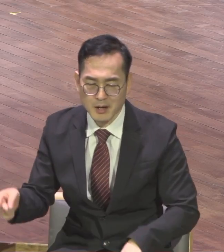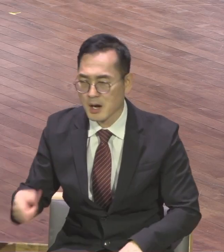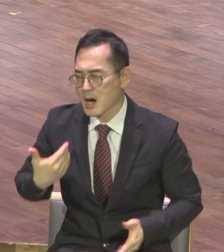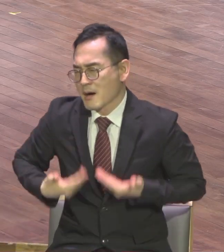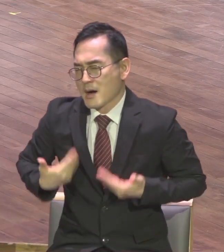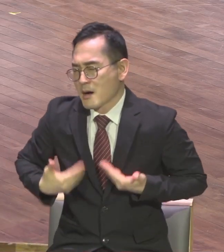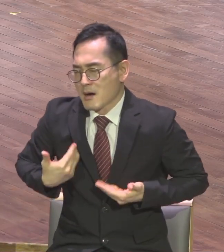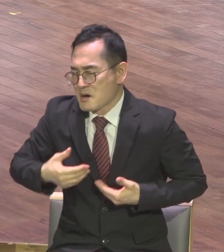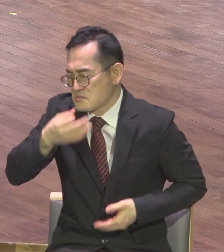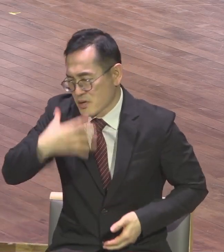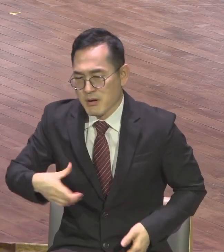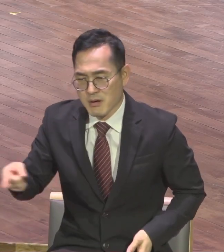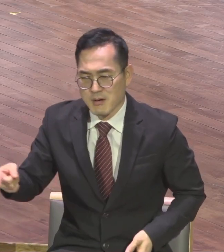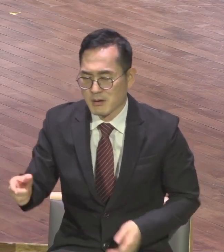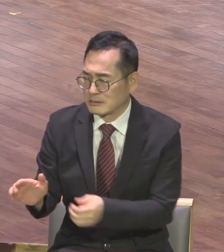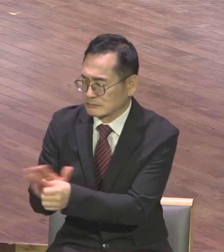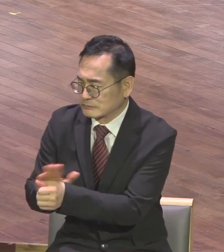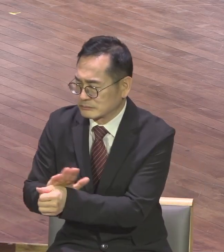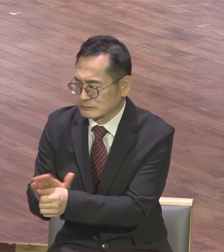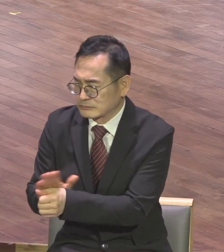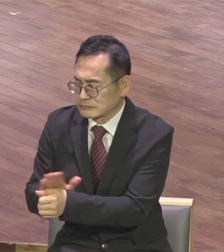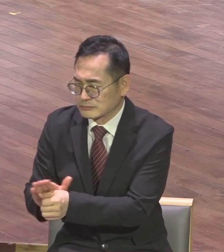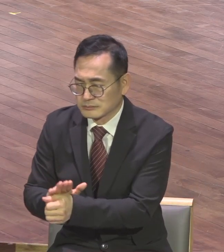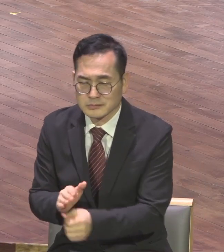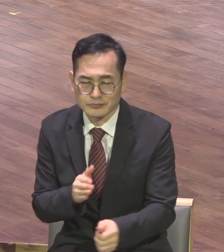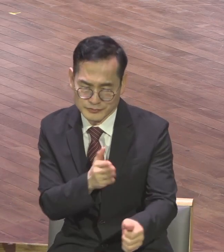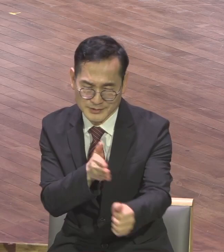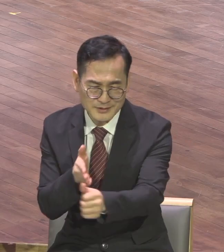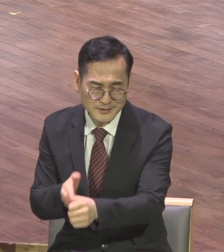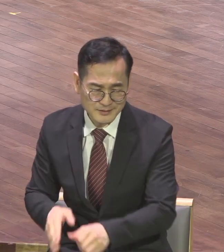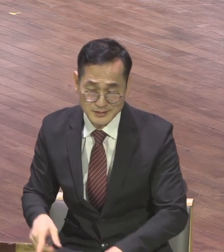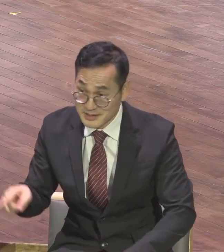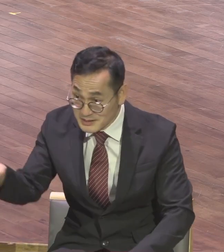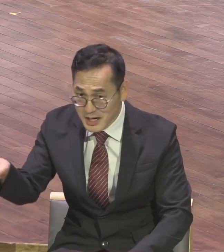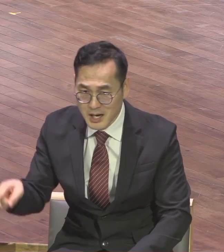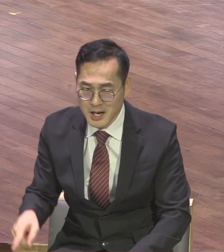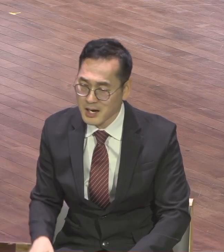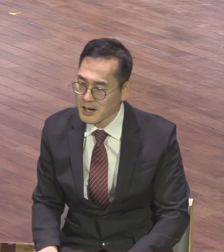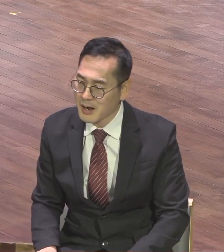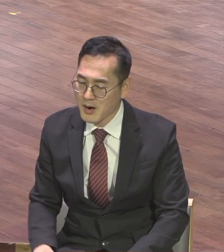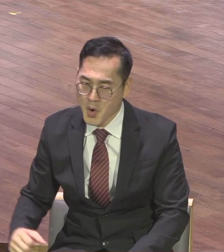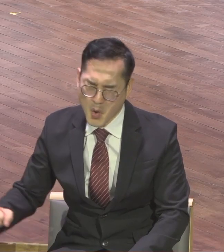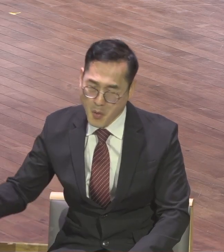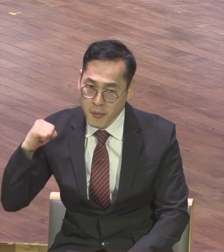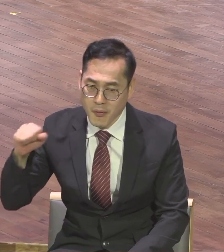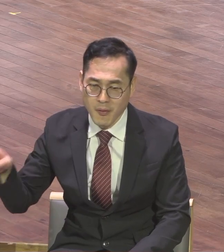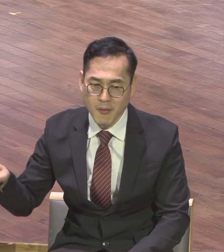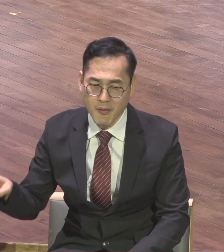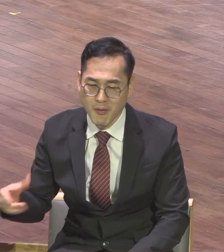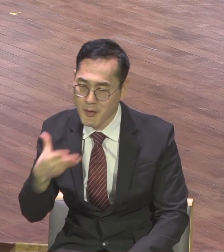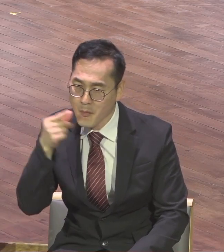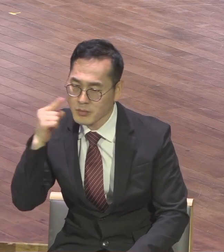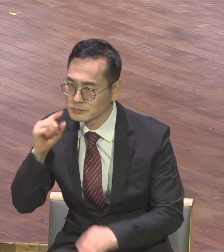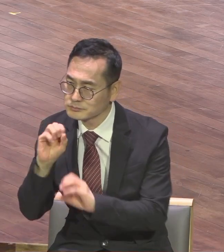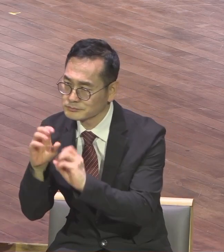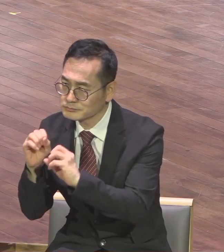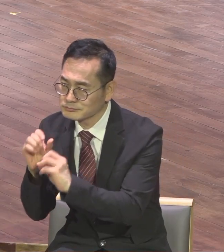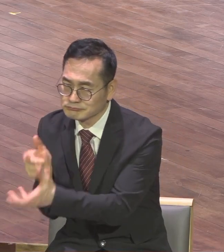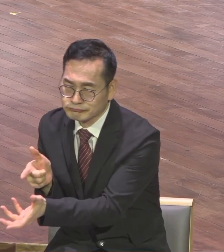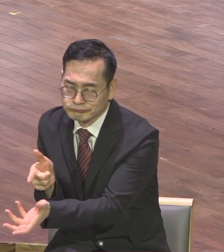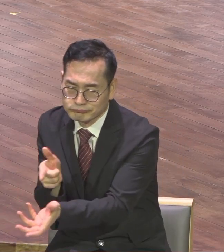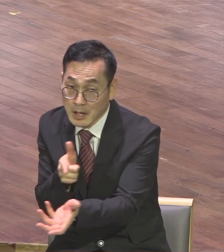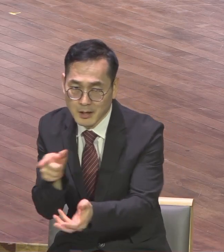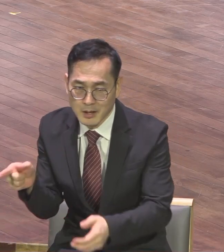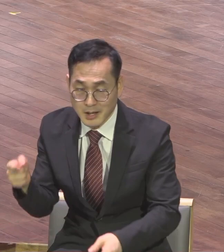우리 목사님 그래요. 못 말리는 사람이다. 아무나 할 수 있는 사역이 아니에요. 엄청 건강하고